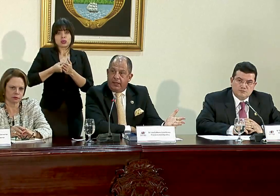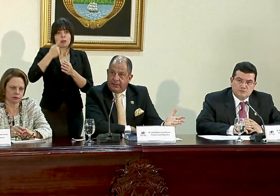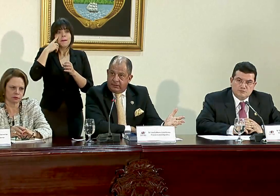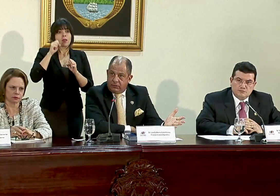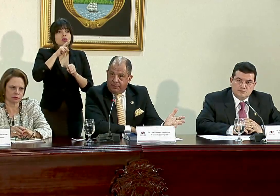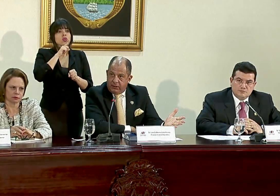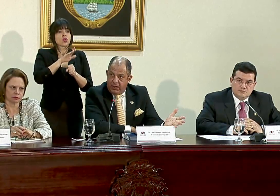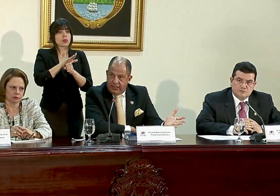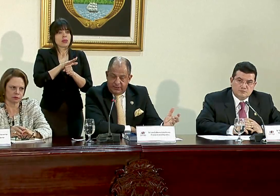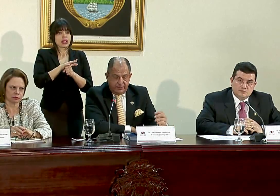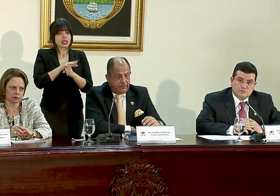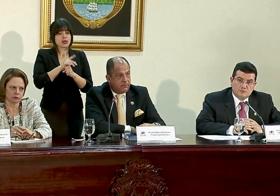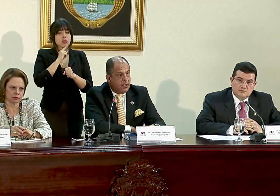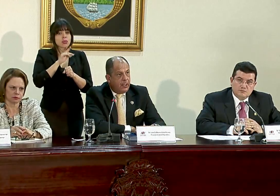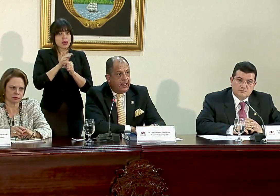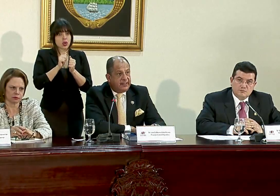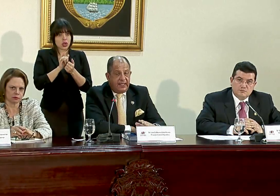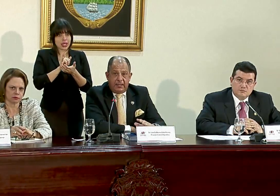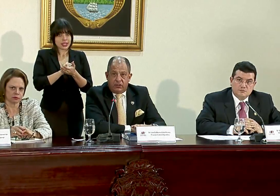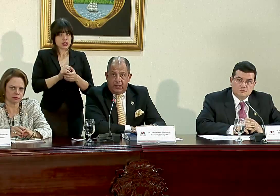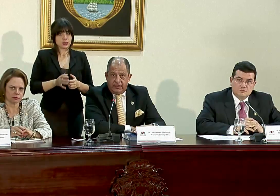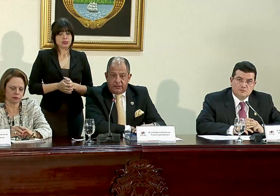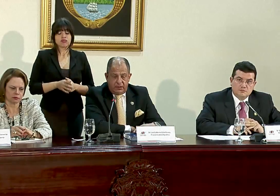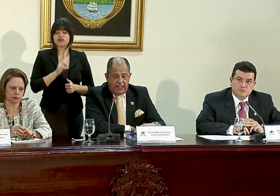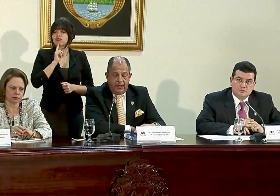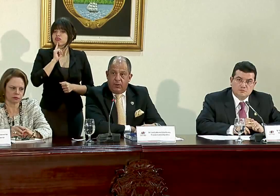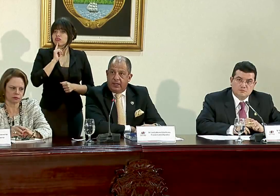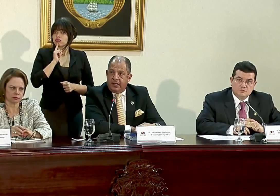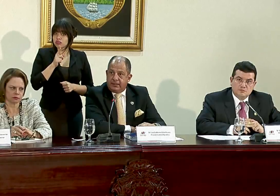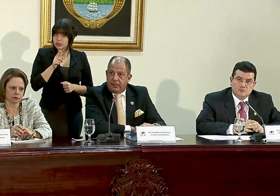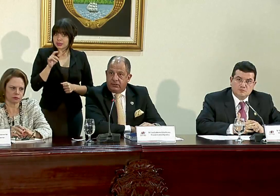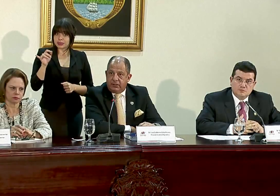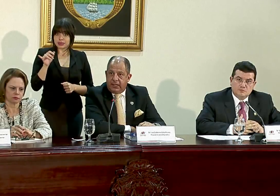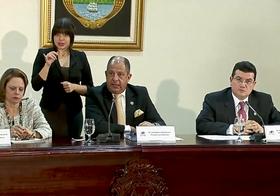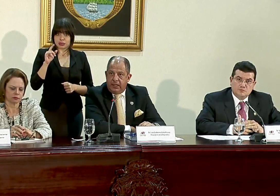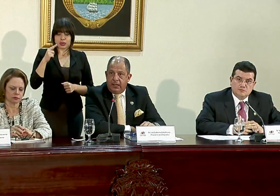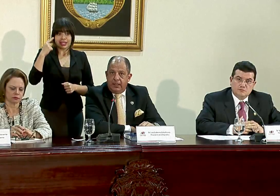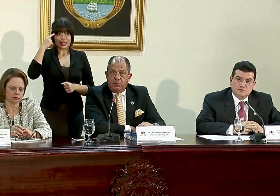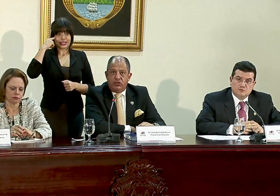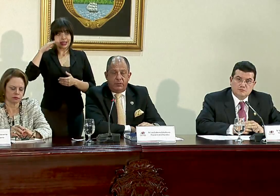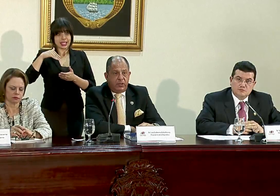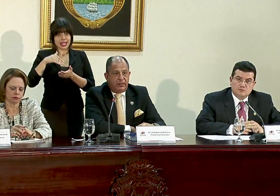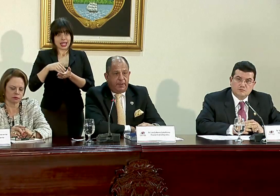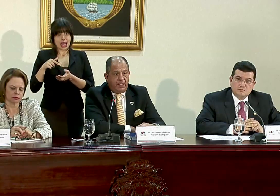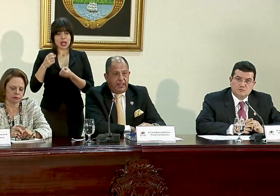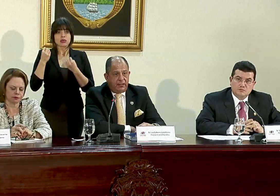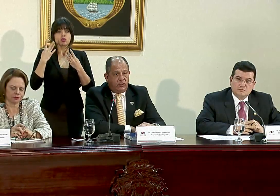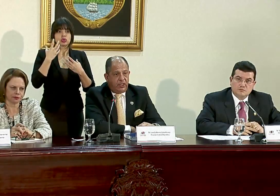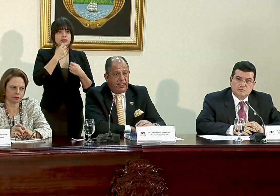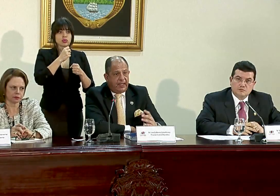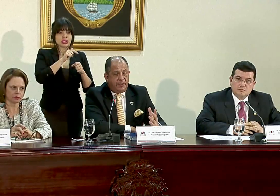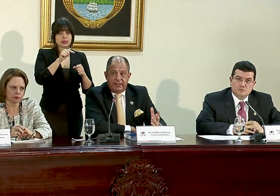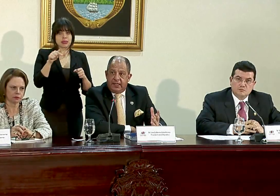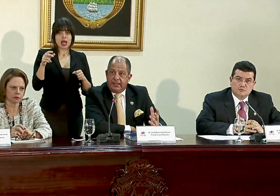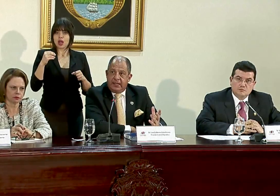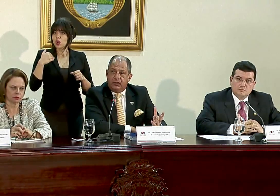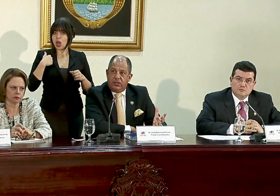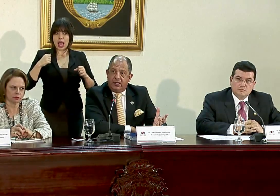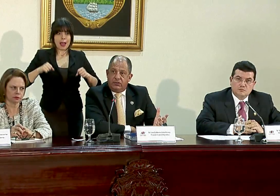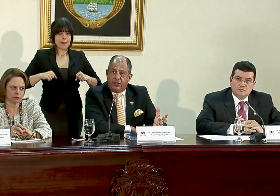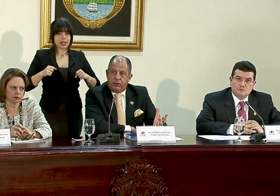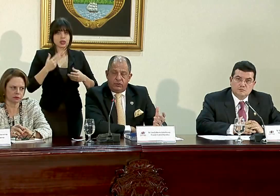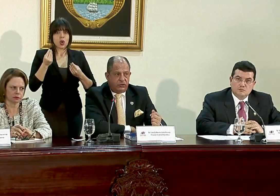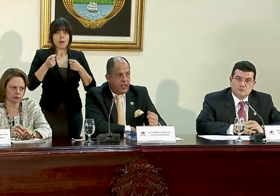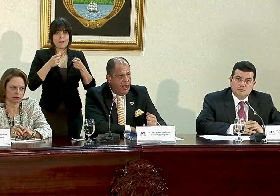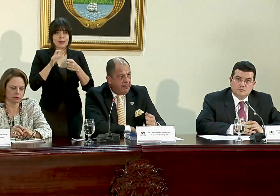poder cumplirlas cumplir con ellas cierto es que al igual que el estado central muchas municipalidades no tienen la capacidad de